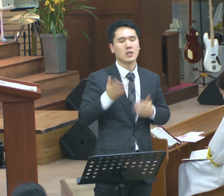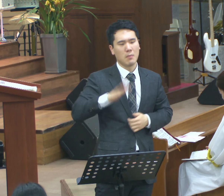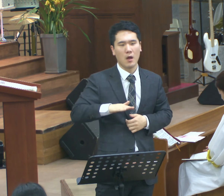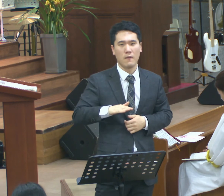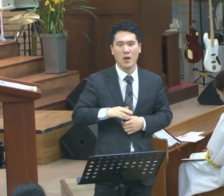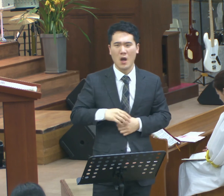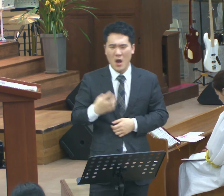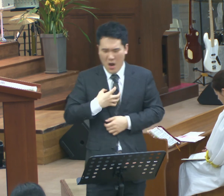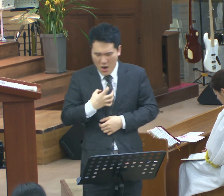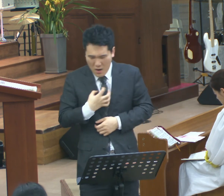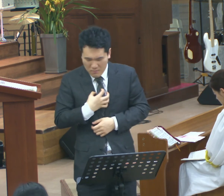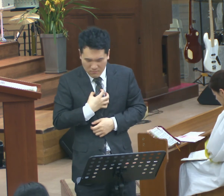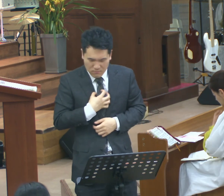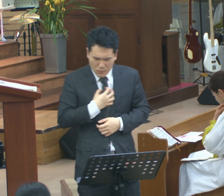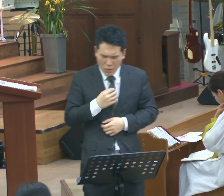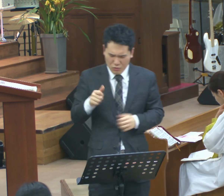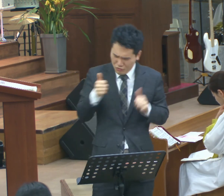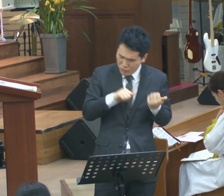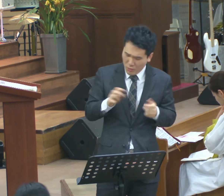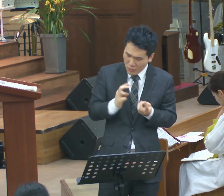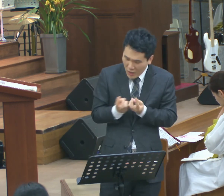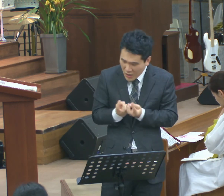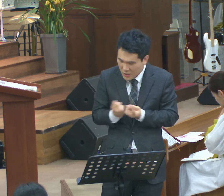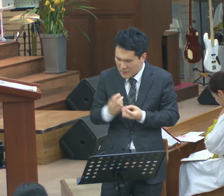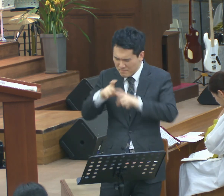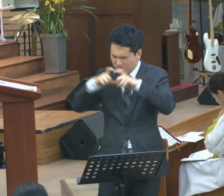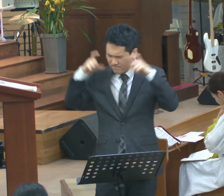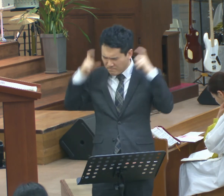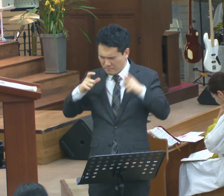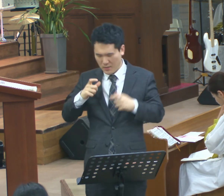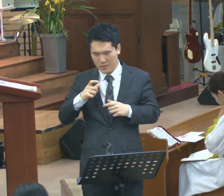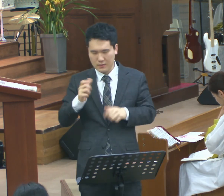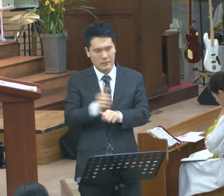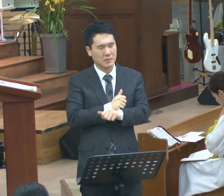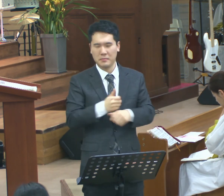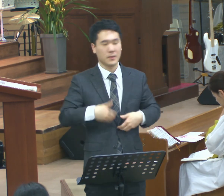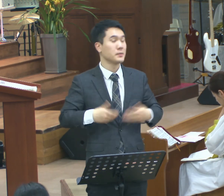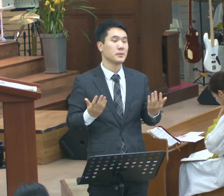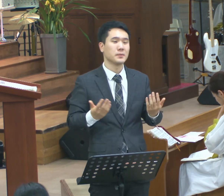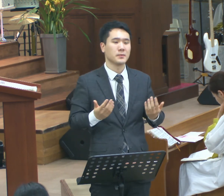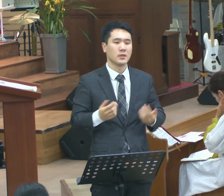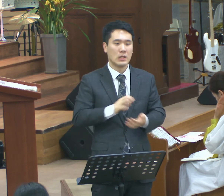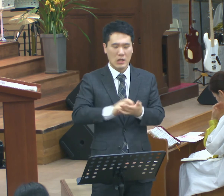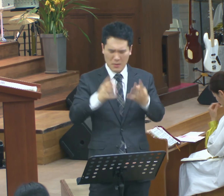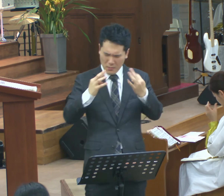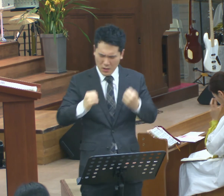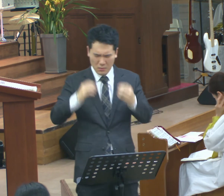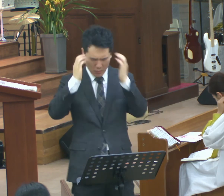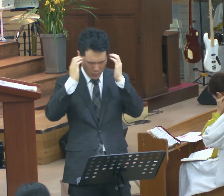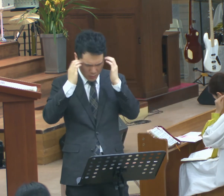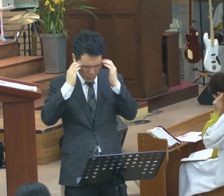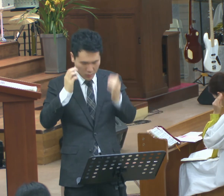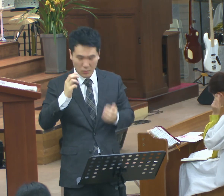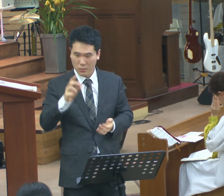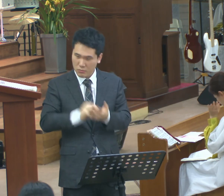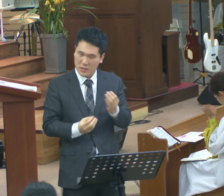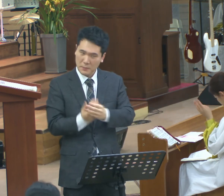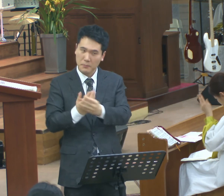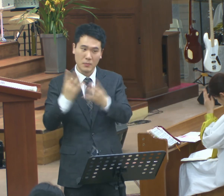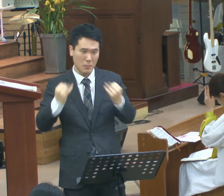그렇게 세상에 뭐 수만 가지 어려움이 있고 고통하고 뭐 너무 겁이 나가지고 뭐 이것도 못하고 저것도 못하고